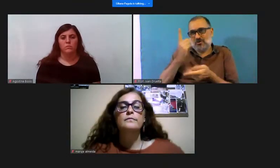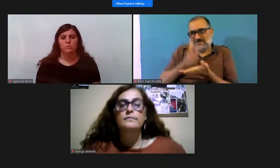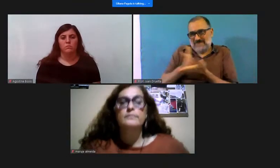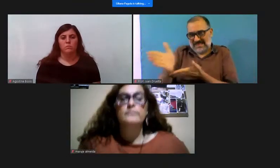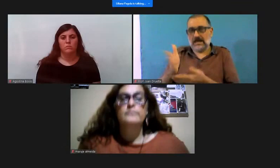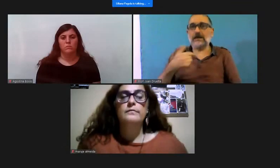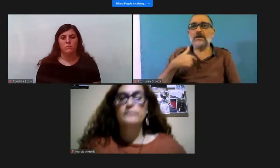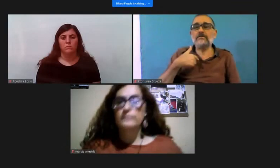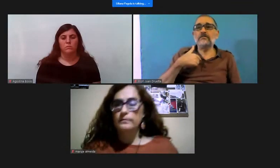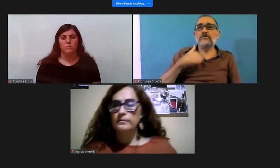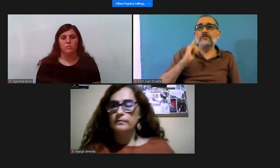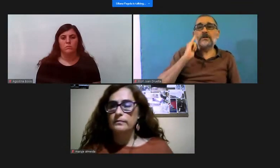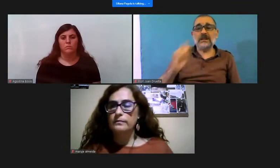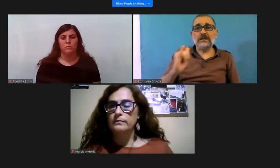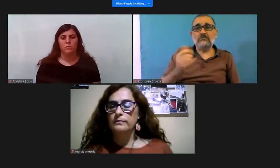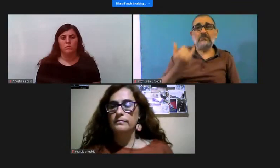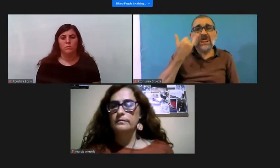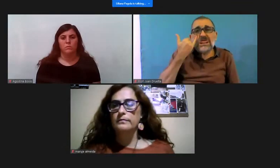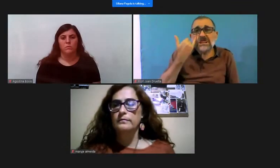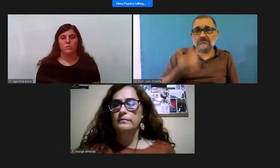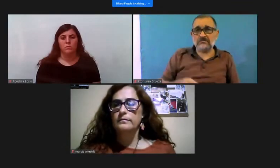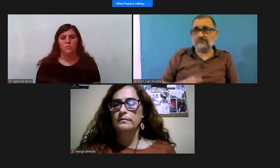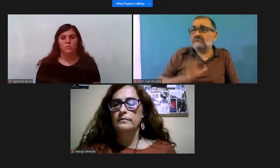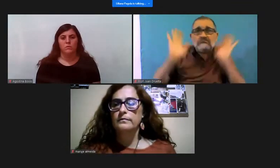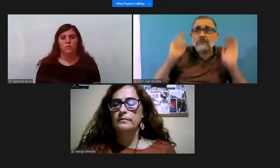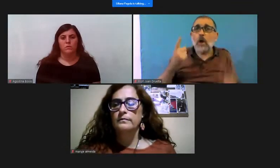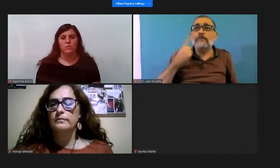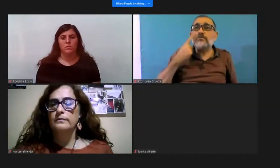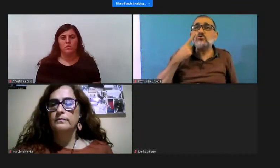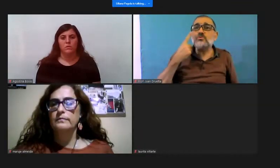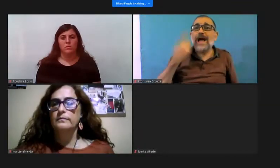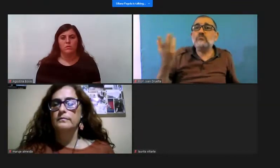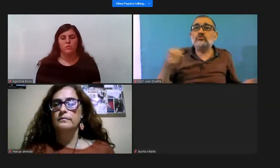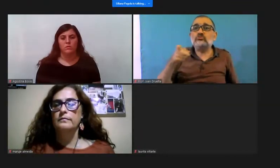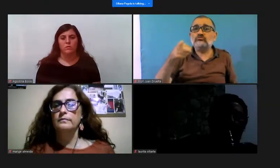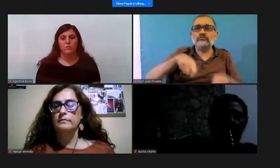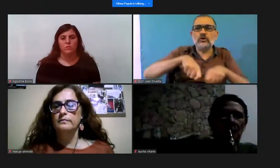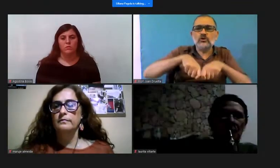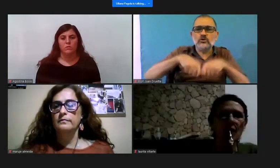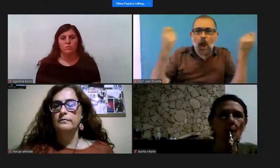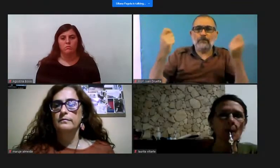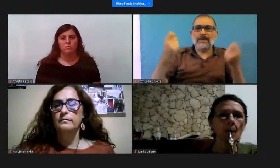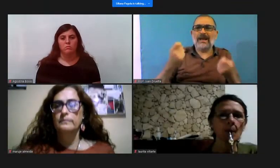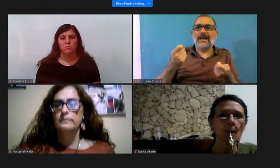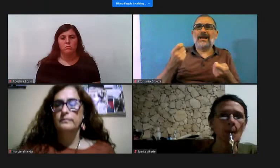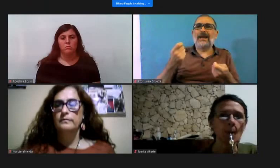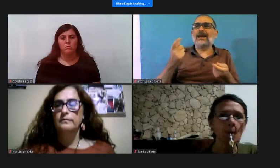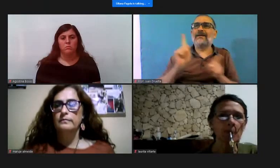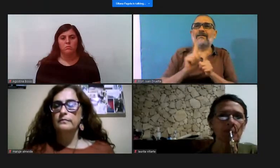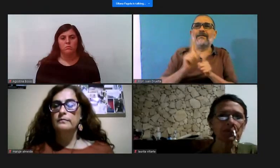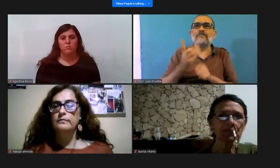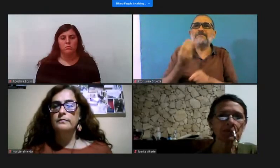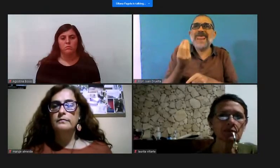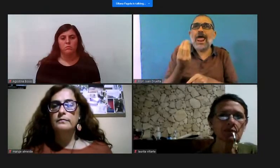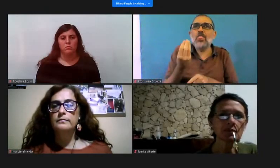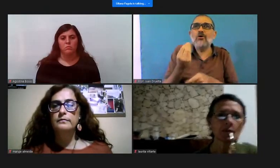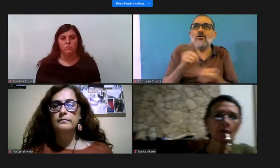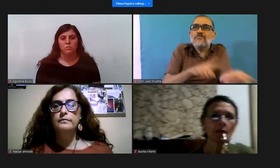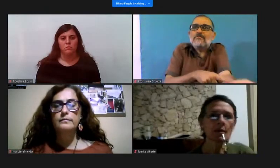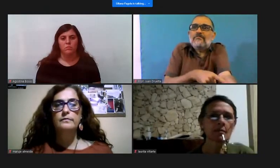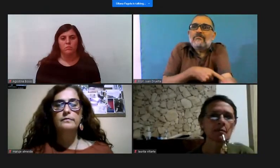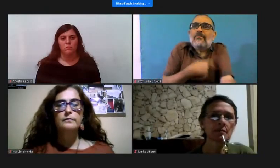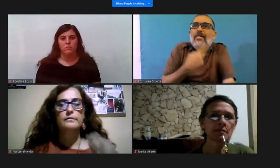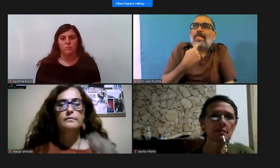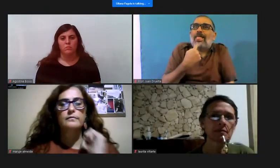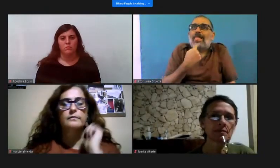como co-coordinador y como docente de algunas materias, yo que le dije, y bueno, vamos a probar, vamos